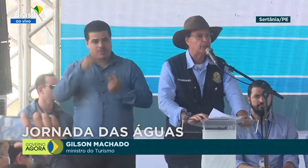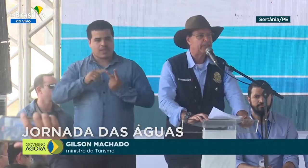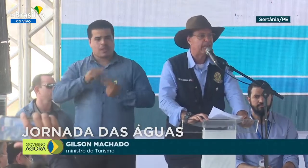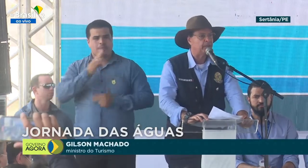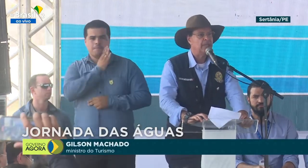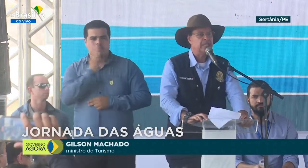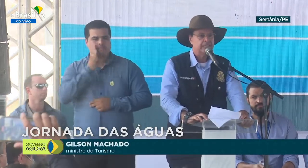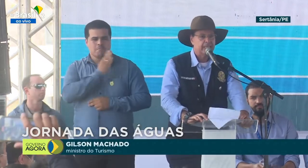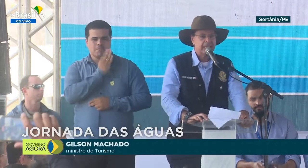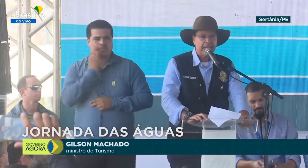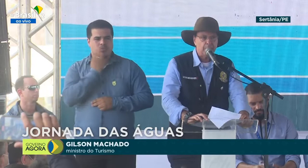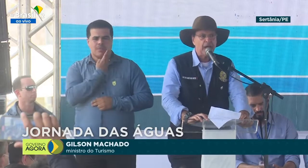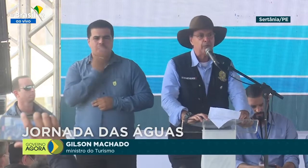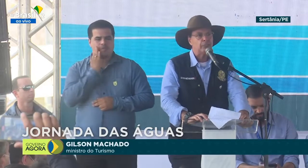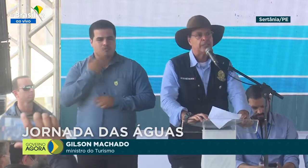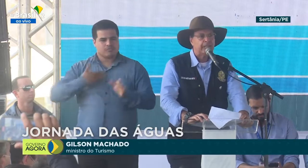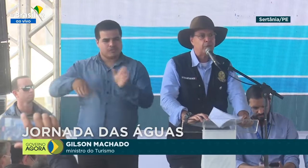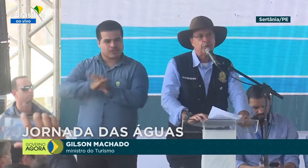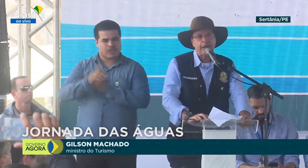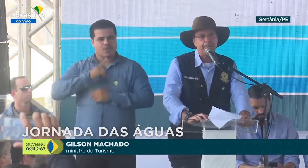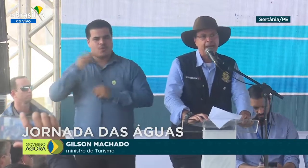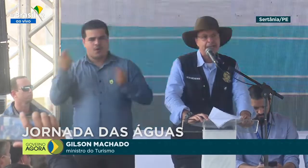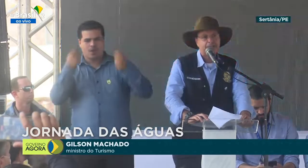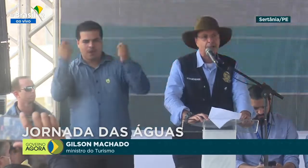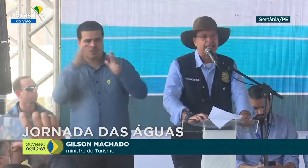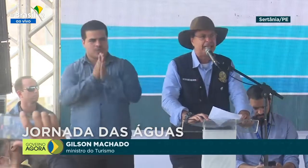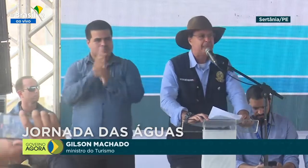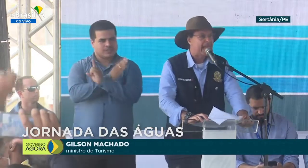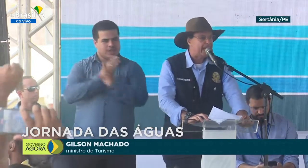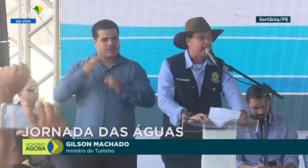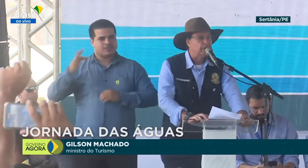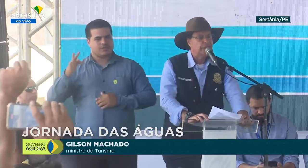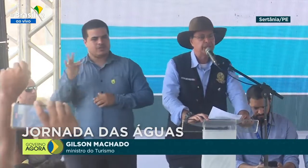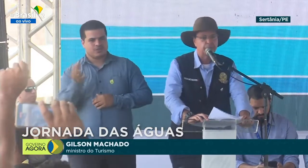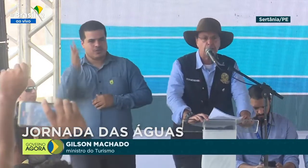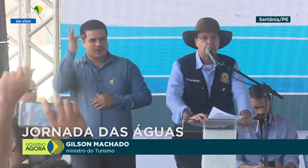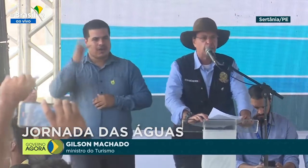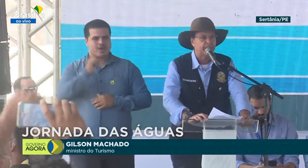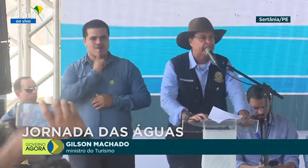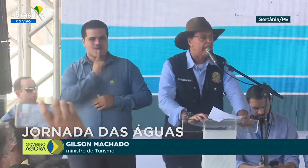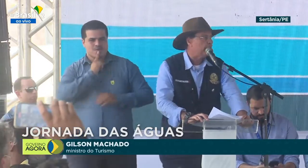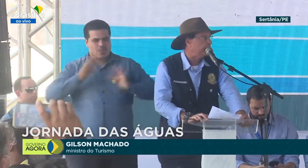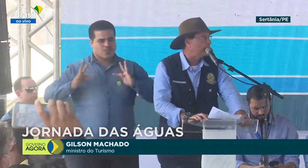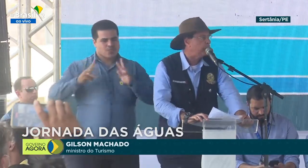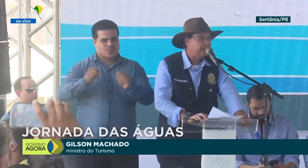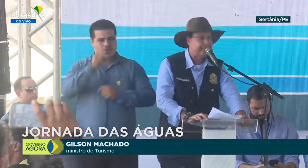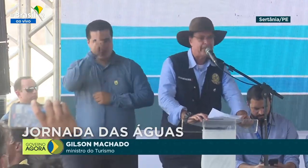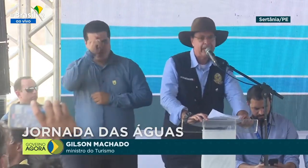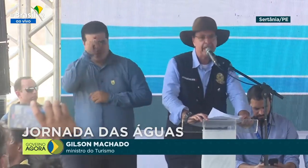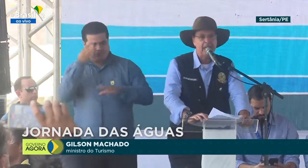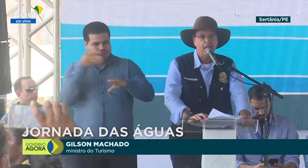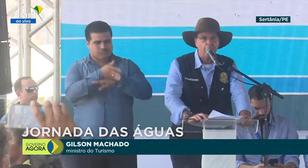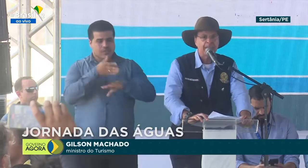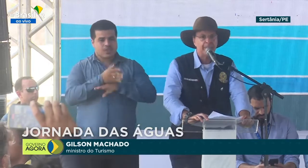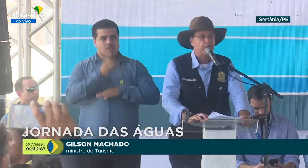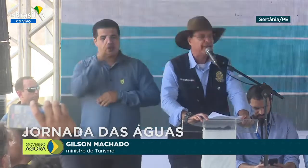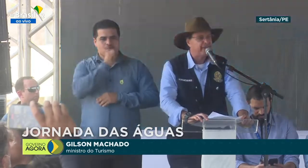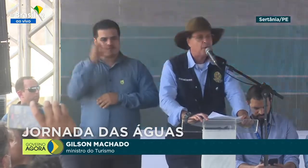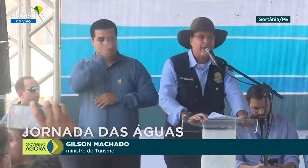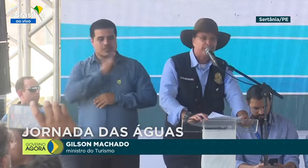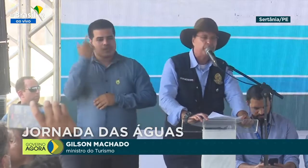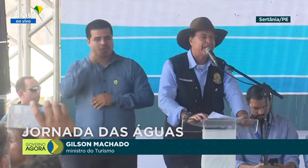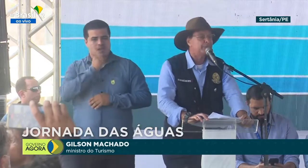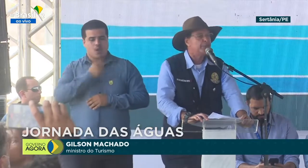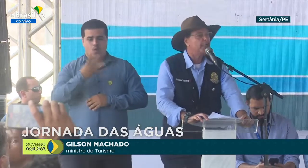2 horas no hospital. Caruaru, Santa Cruz do Capibaribe, Toritama, Garanhuns, todos os hospitais nós fomos. No fim de semana, rodamos numa